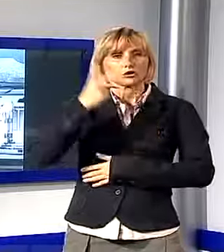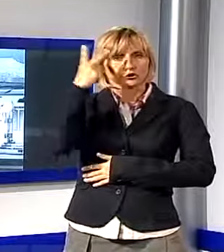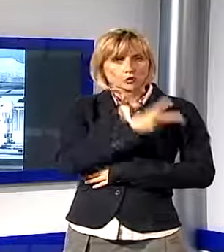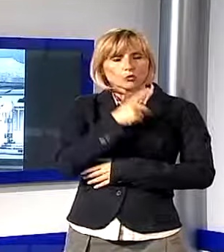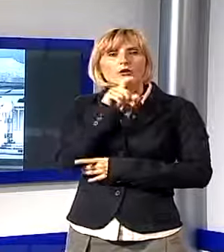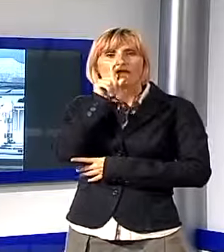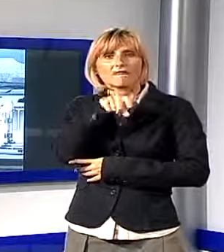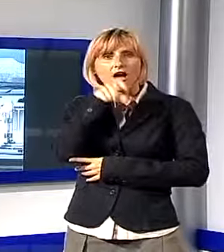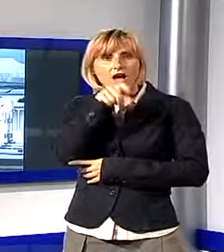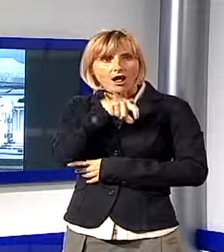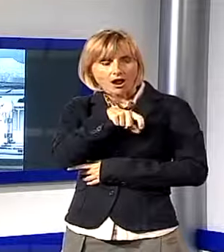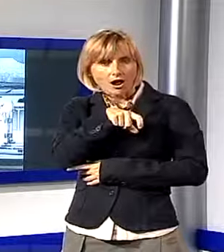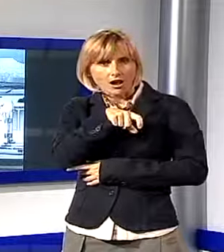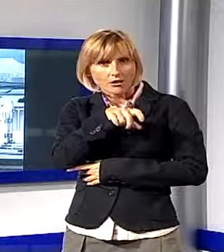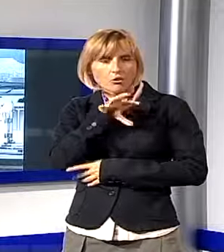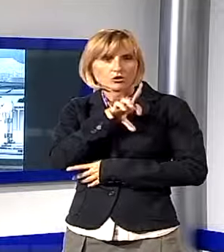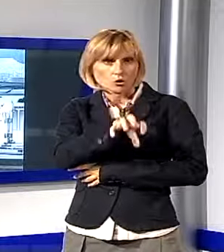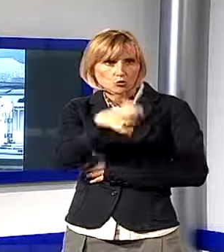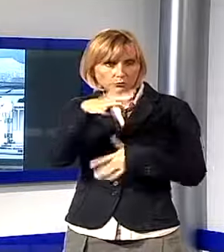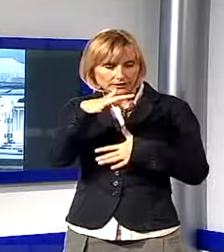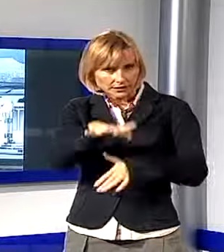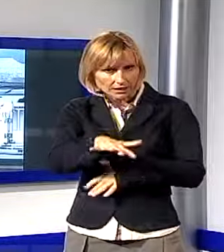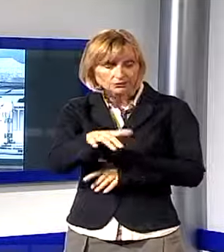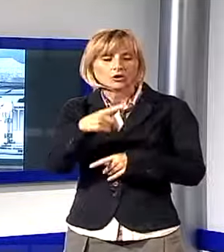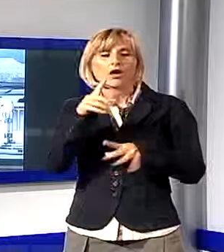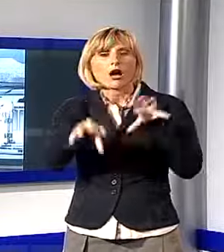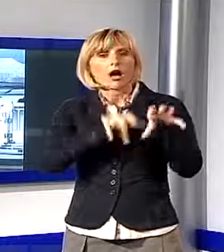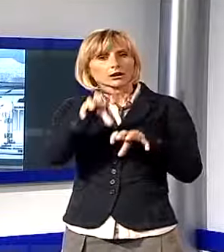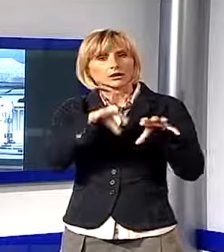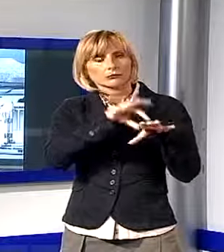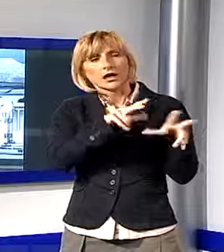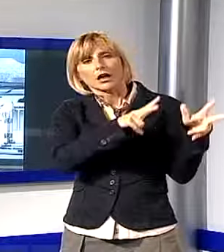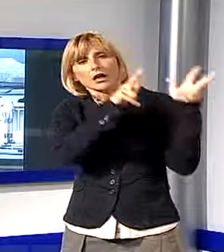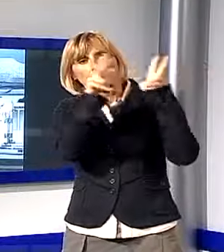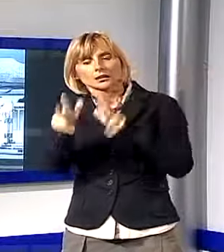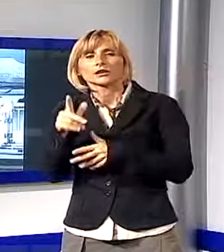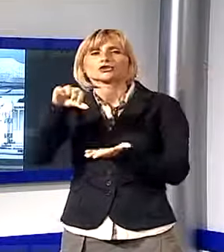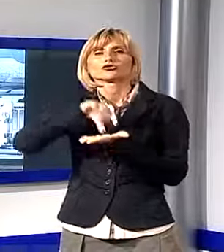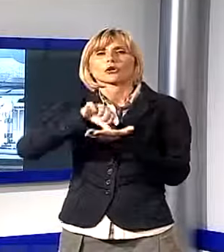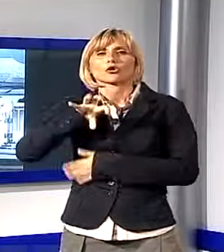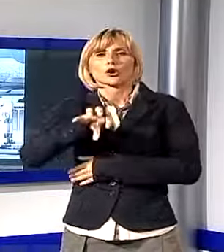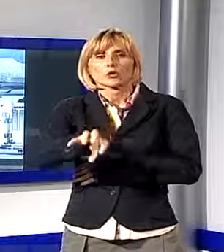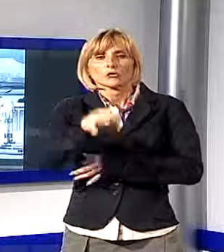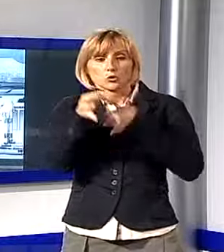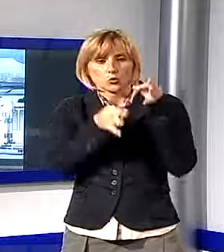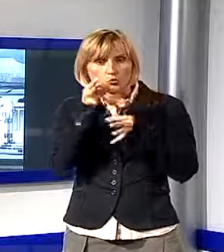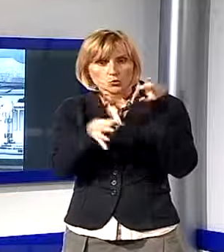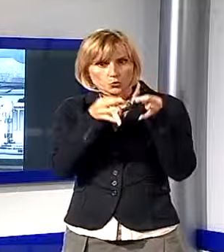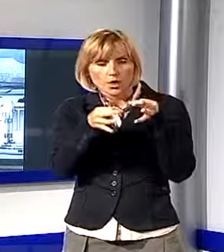falco pecchiaiolo. Gli animali sono stati trasportati nel centro di recupero, dove verranno curati e poi rimessi in